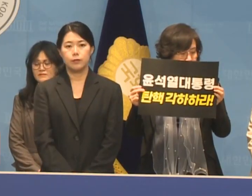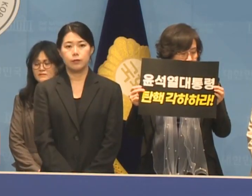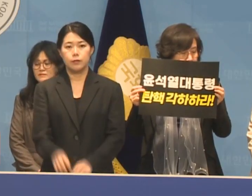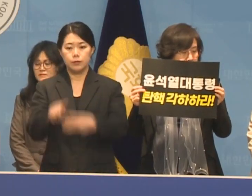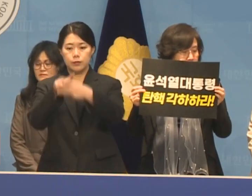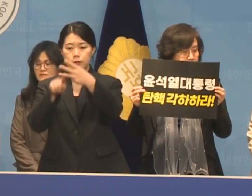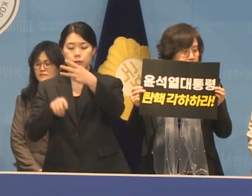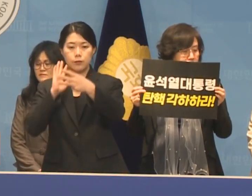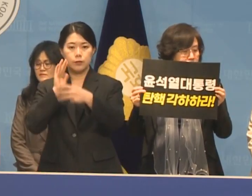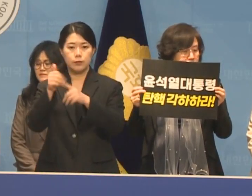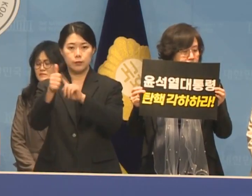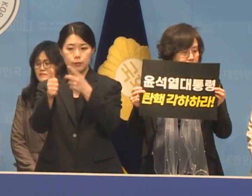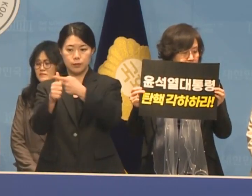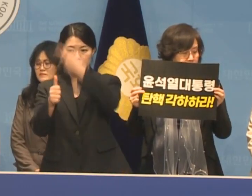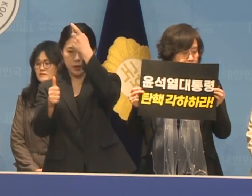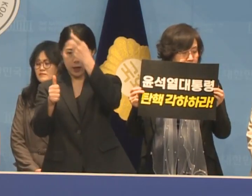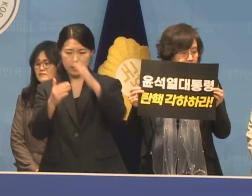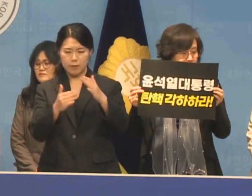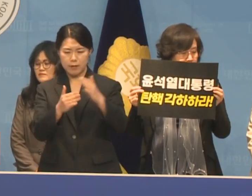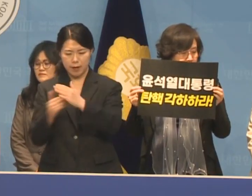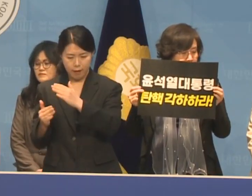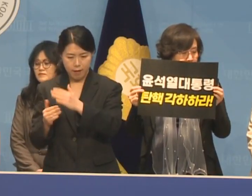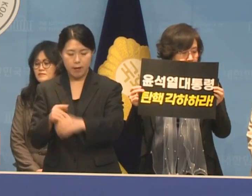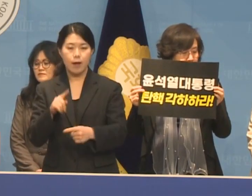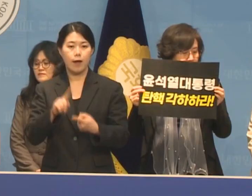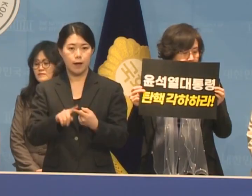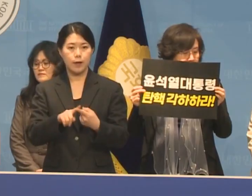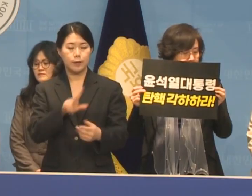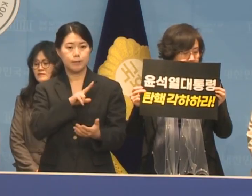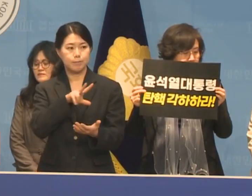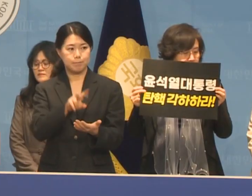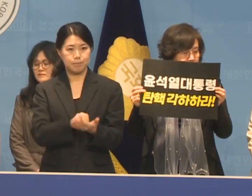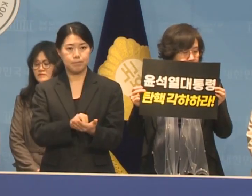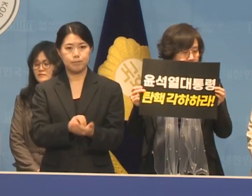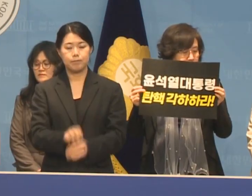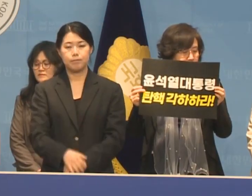윤석열 탄핵을 기각하라라는 제목으로